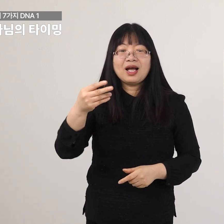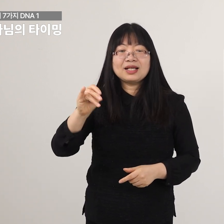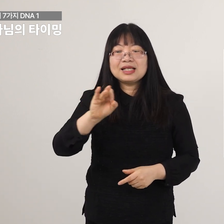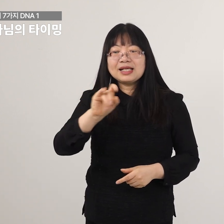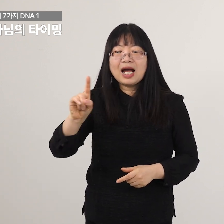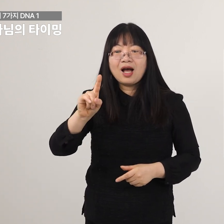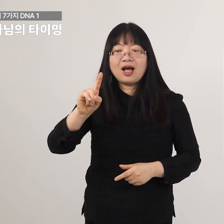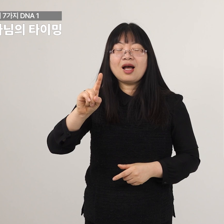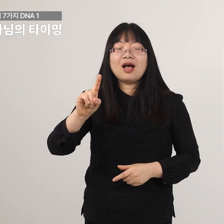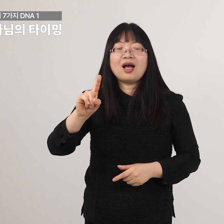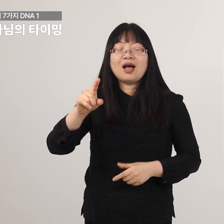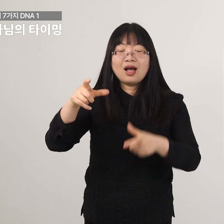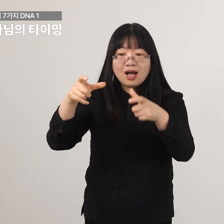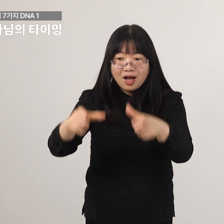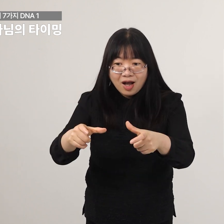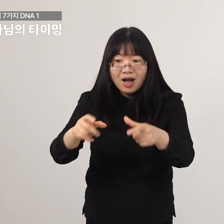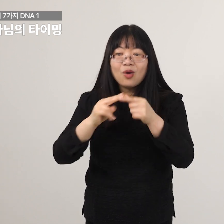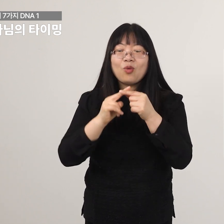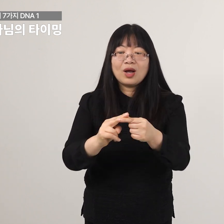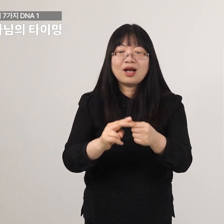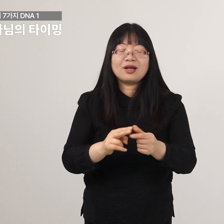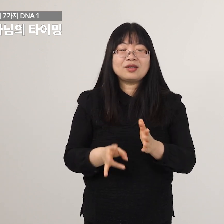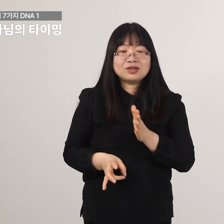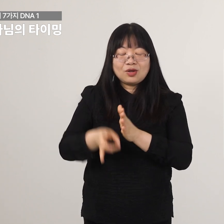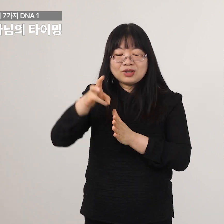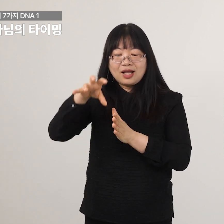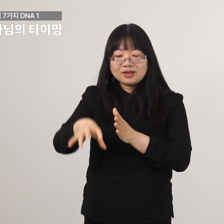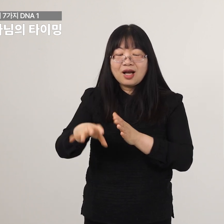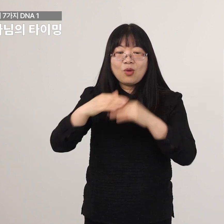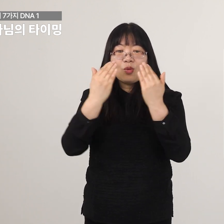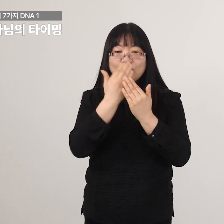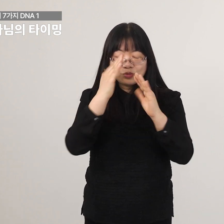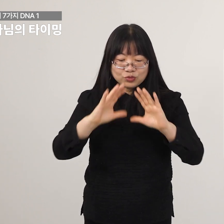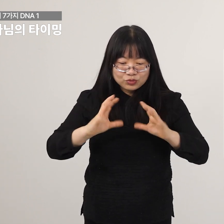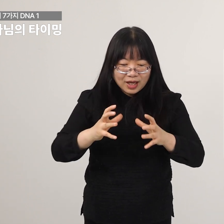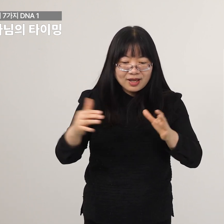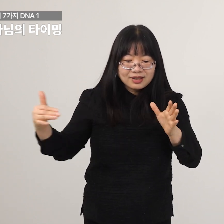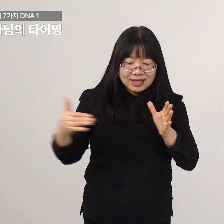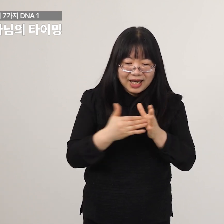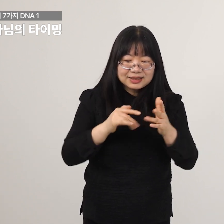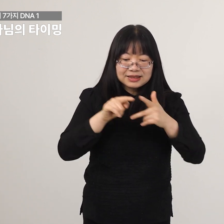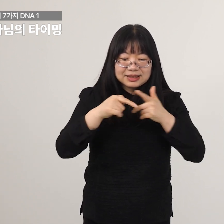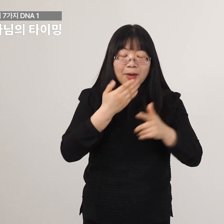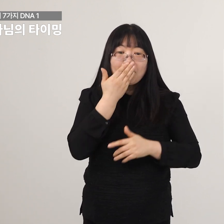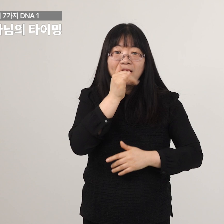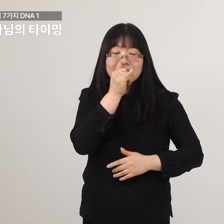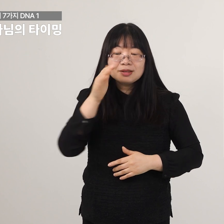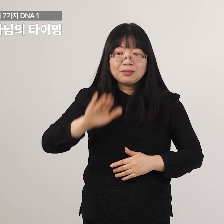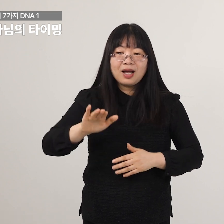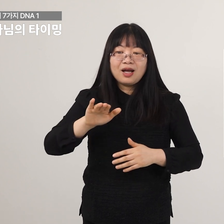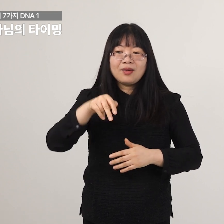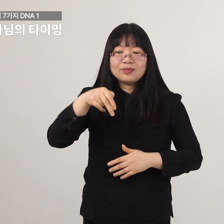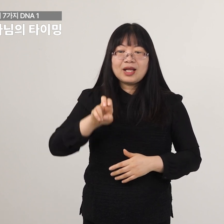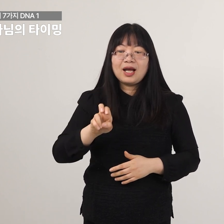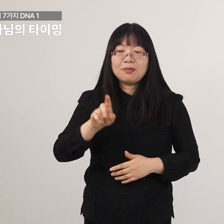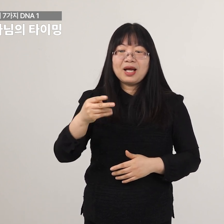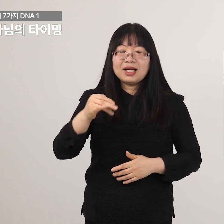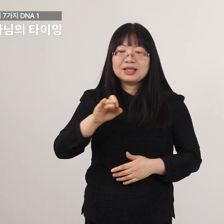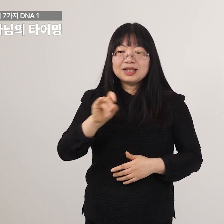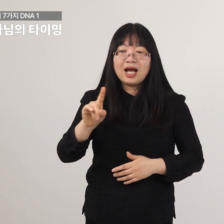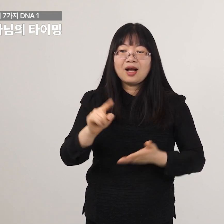사마리아와, 여러분 예루살렘과 온 유대까지는 이해가 되는데 이 사마리아가